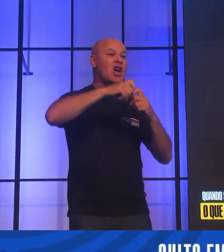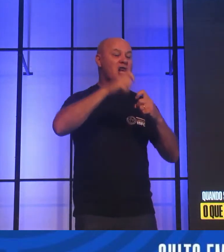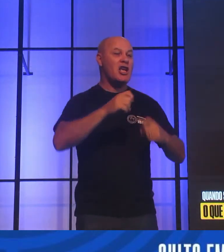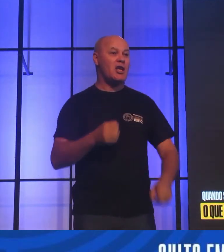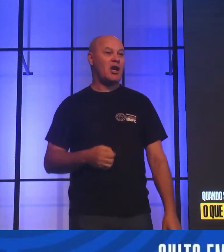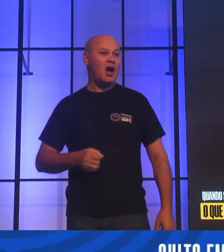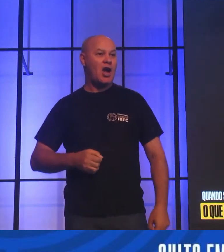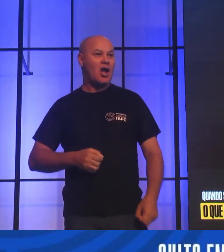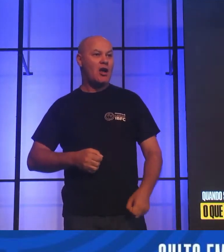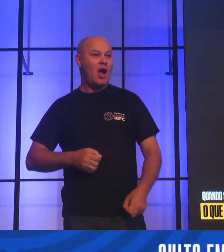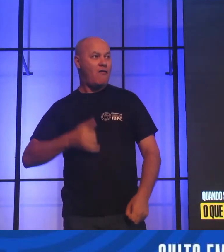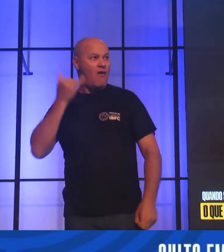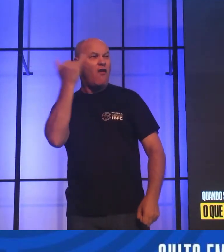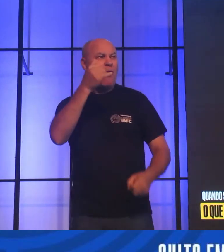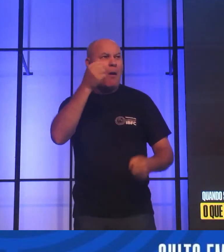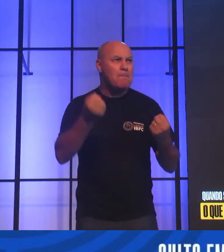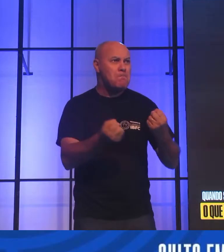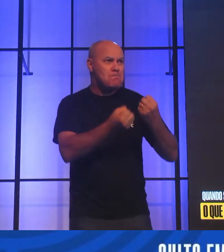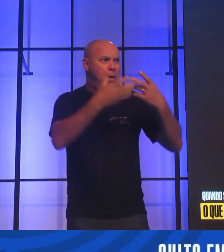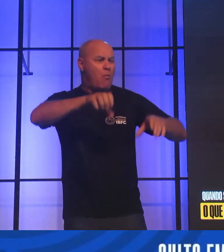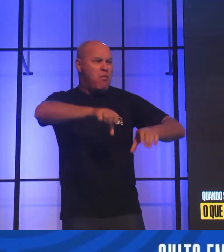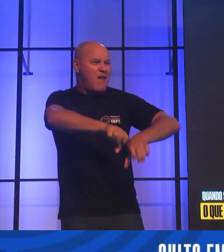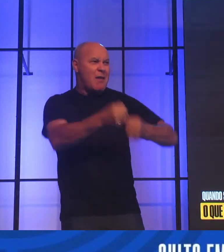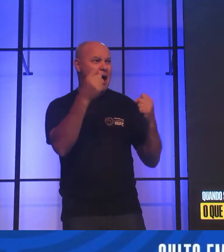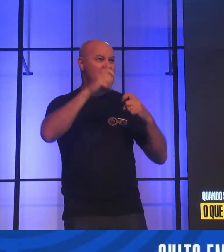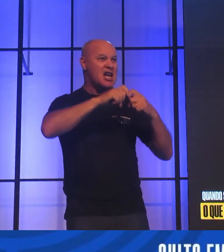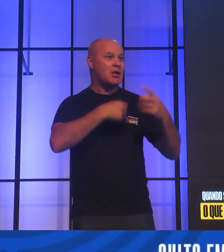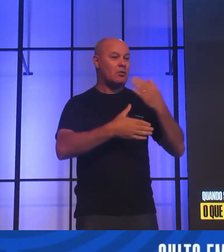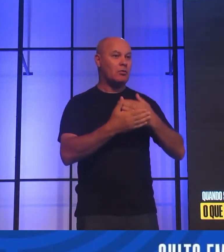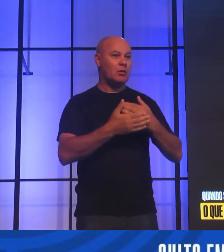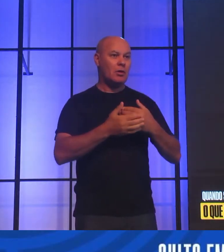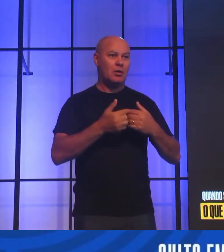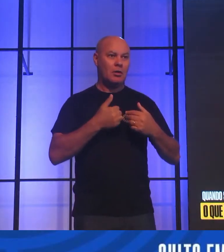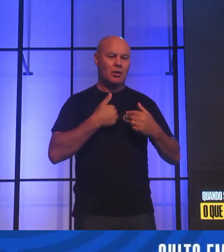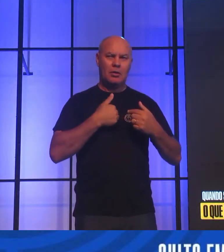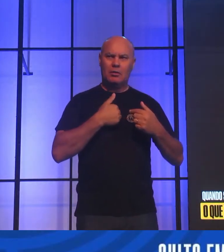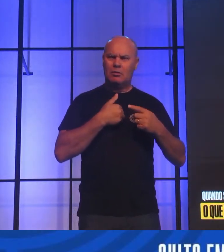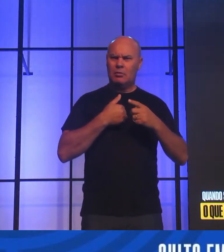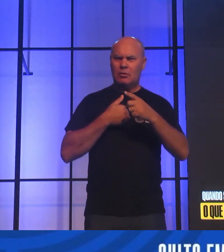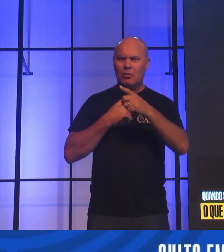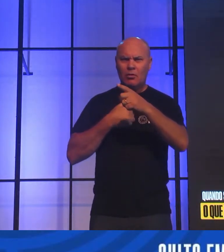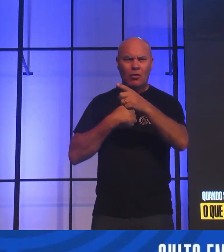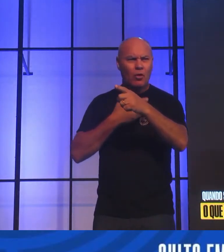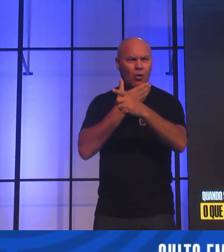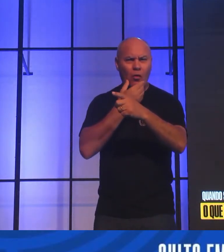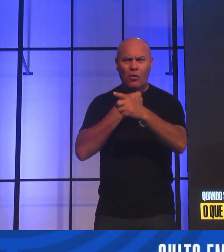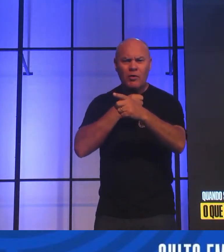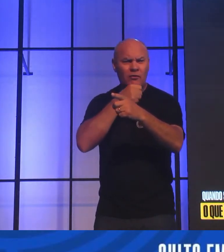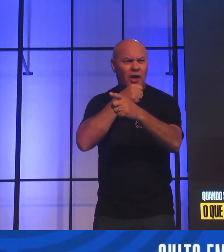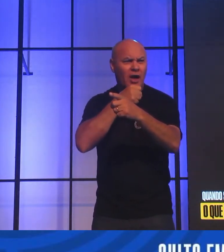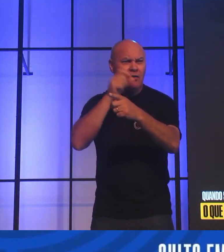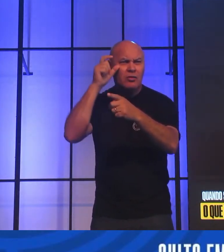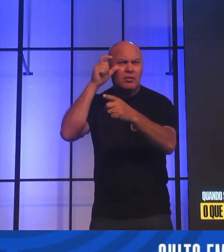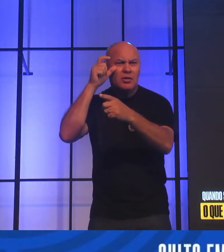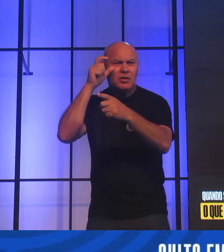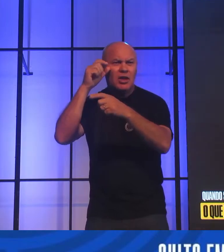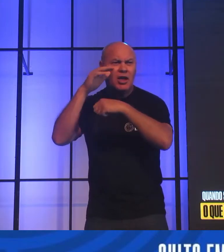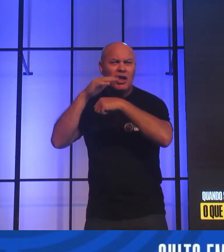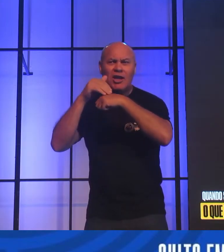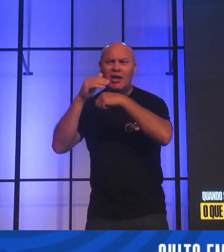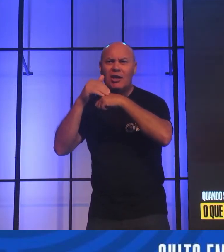de ressentimento, de ódio, de vingança, para ferrar,